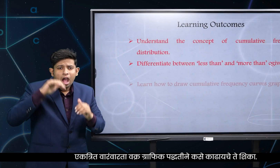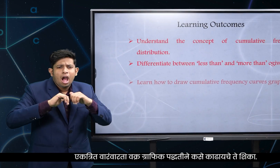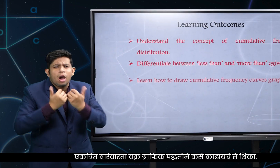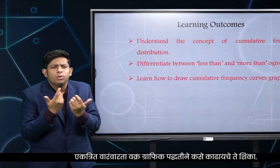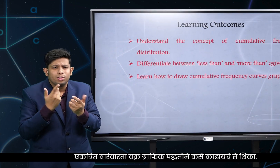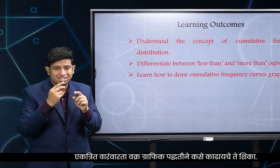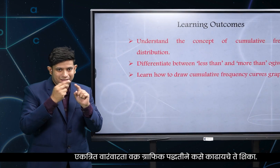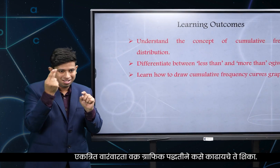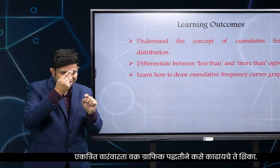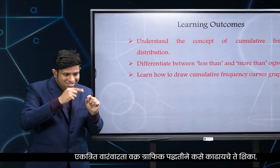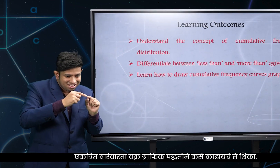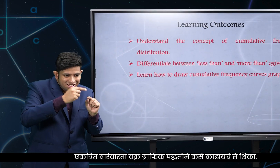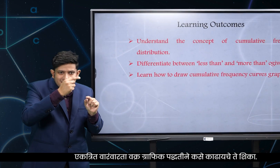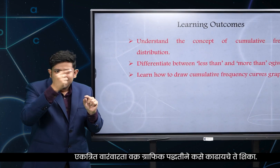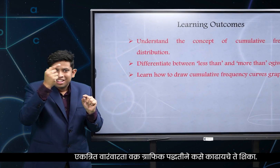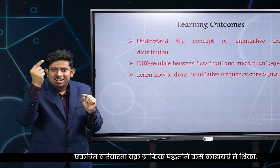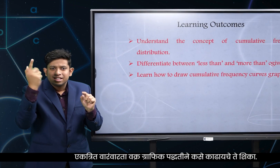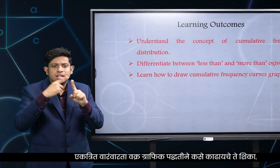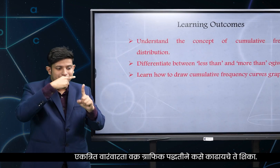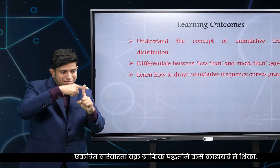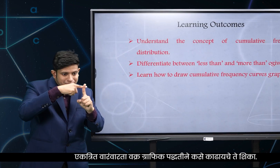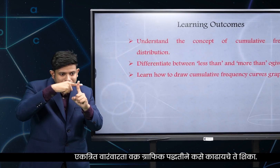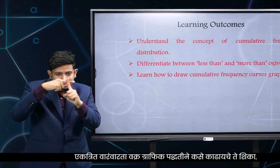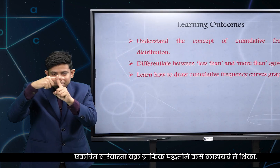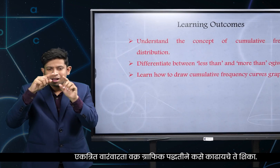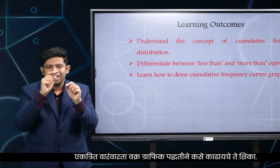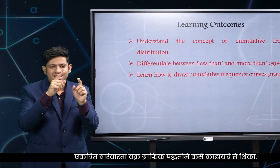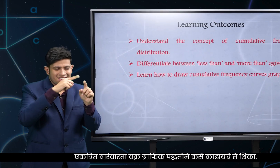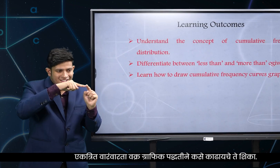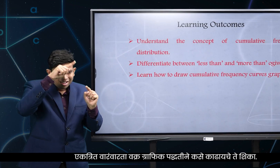एकत्रित वारंवारता वक्र ग्राफिकल पद्धतीने कसे काढायचे ते शिका.